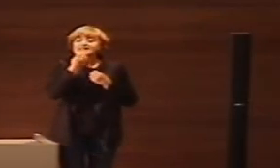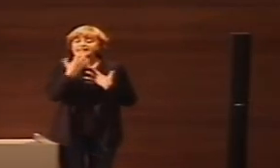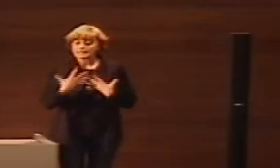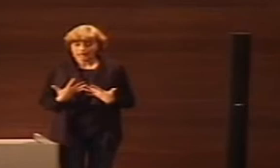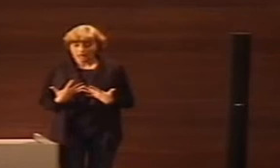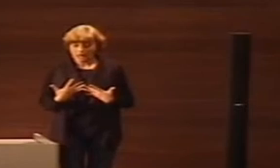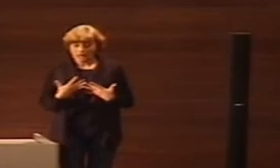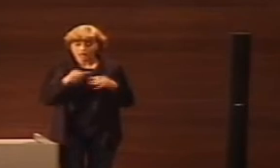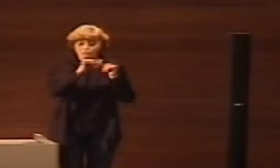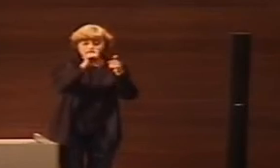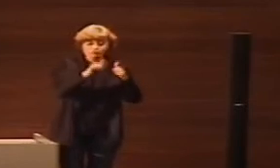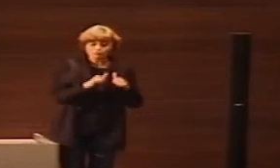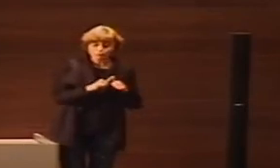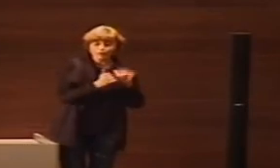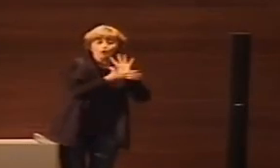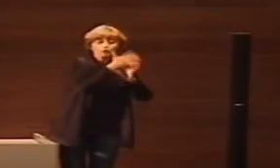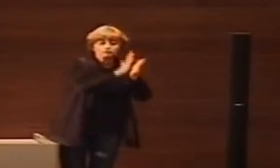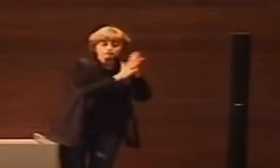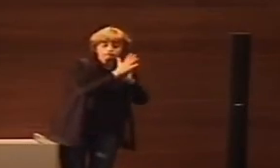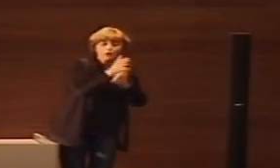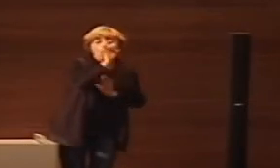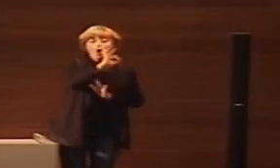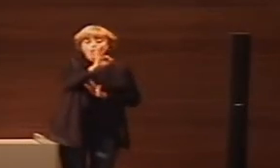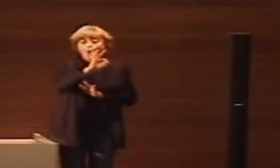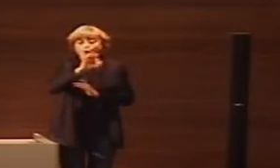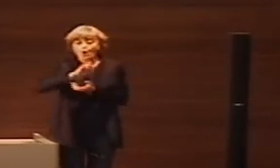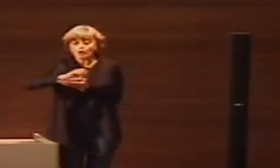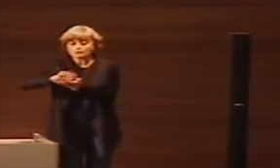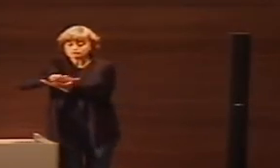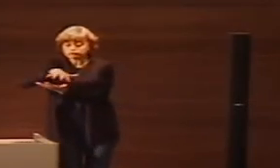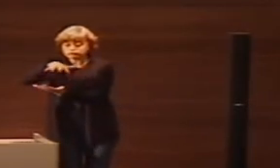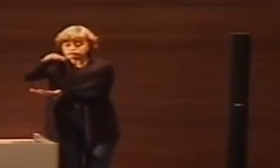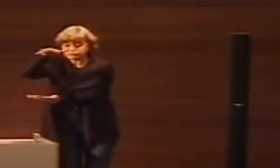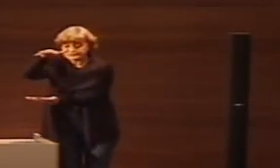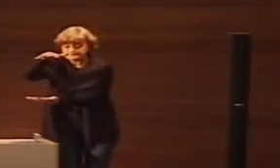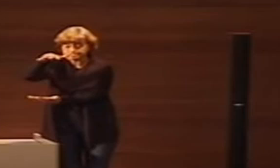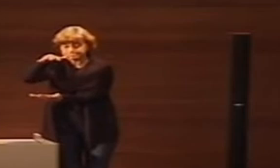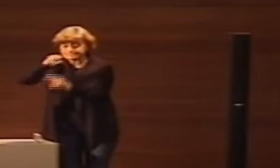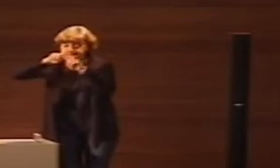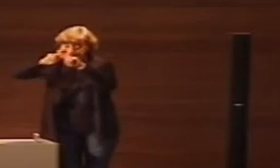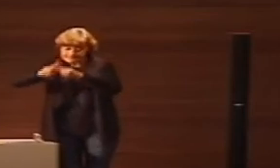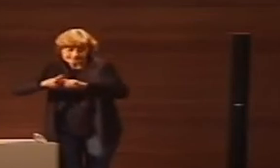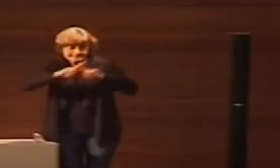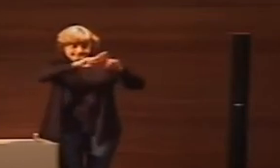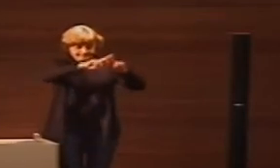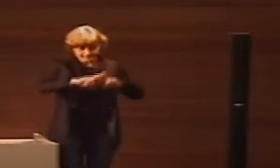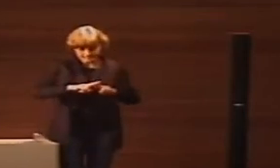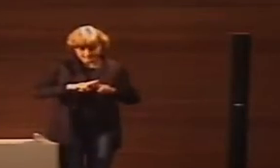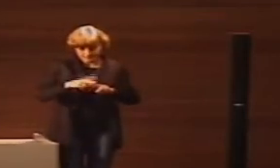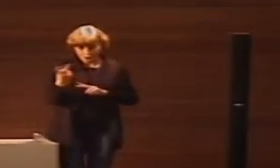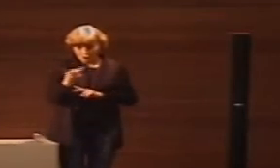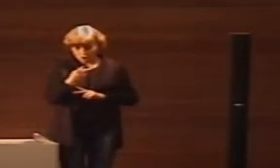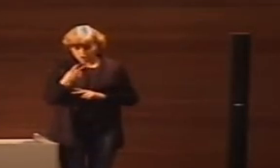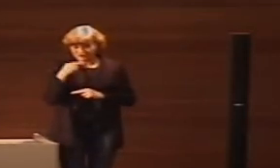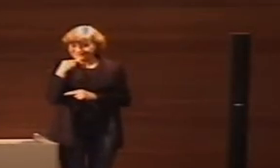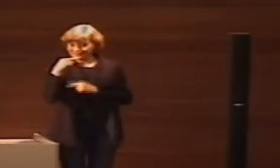y con el modelo B, ¿no? Y entonces habría que. Pero la reflexión general que yo puedo hacer es esta que hago, ¿no? Que hay que ir con